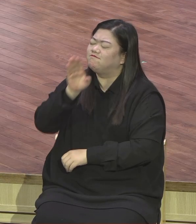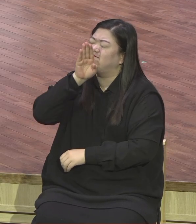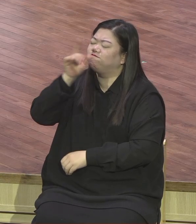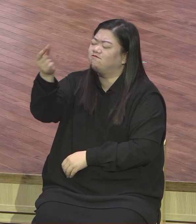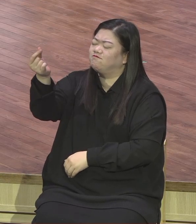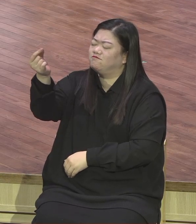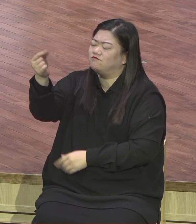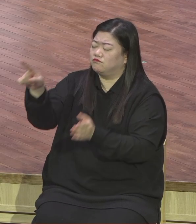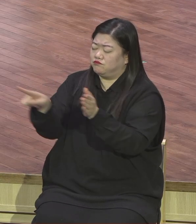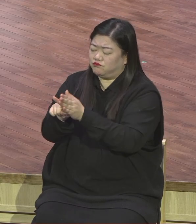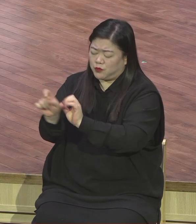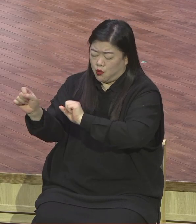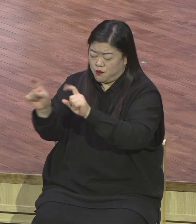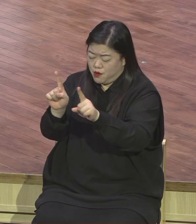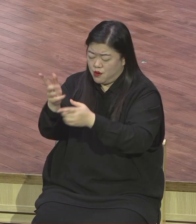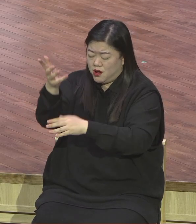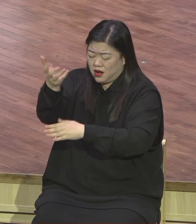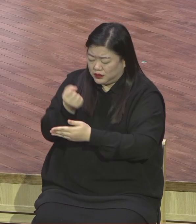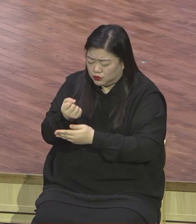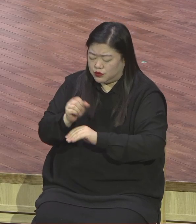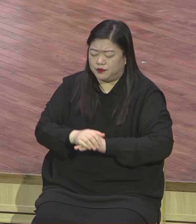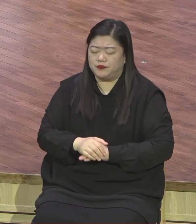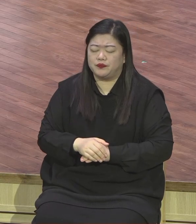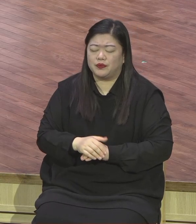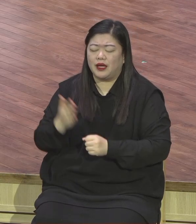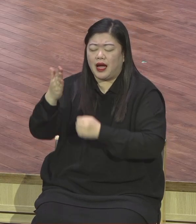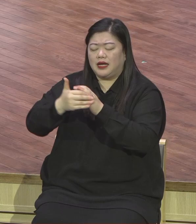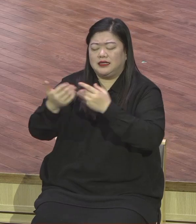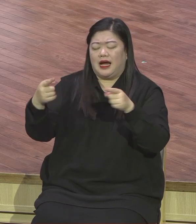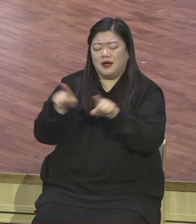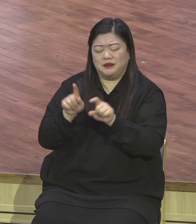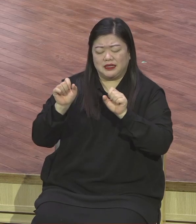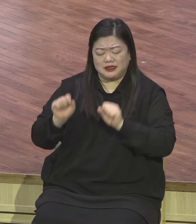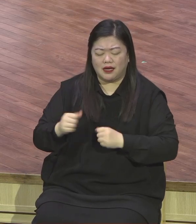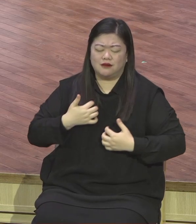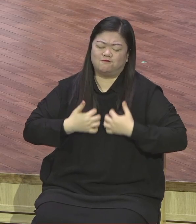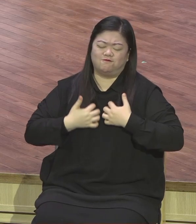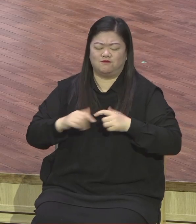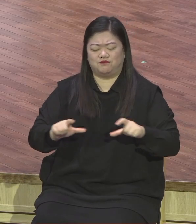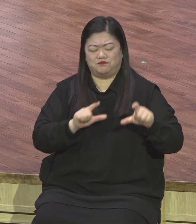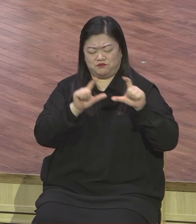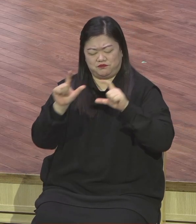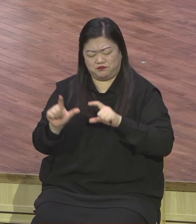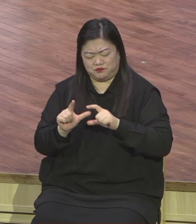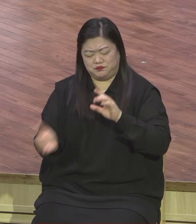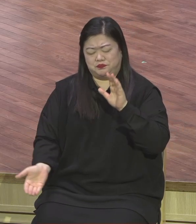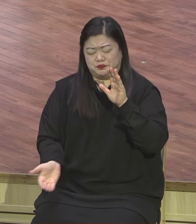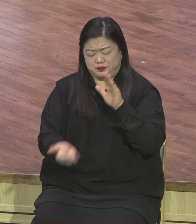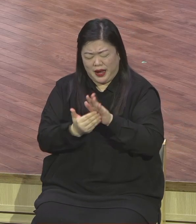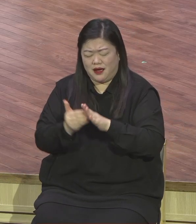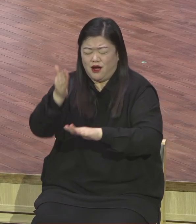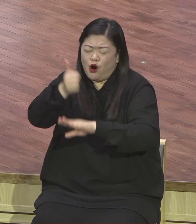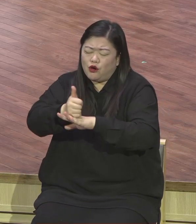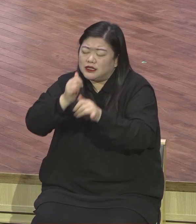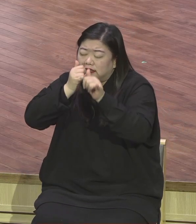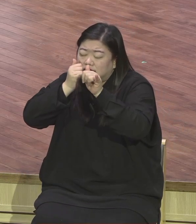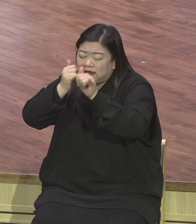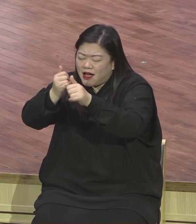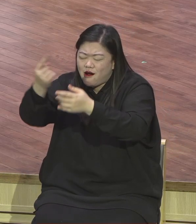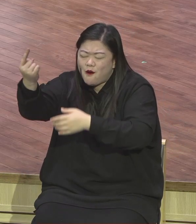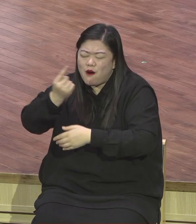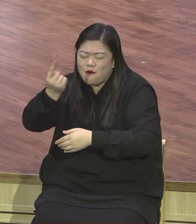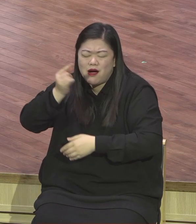운이 시되어서 이만을 누리면서 참으로 한시대에 하나님께서 주신을 상급 바라보고 힘차게 달려가는